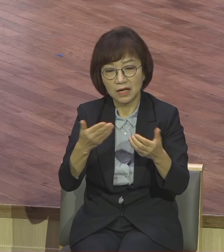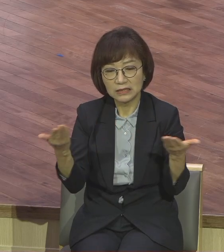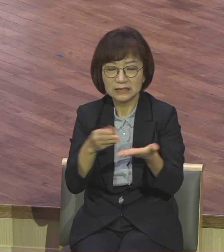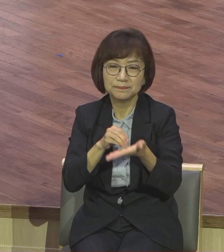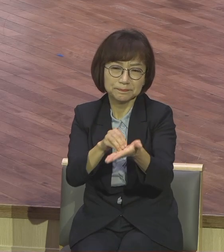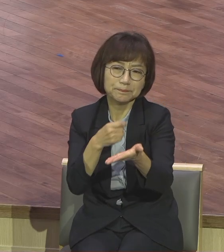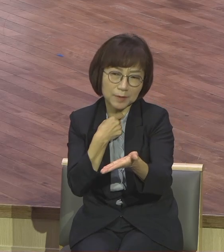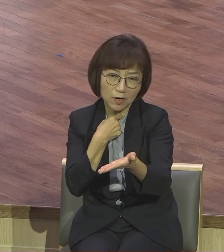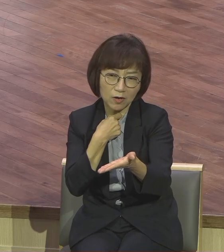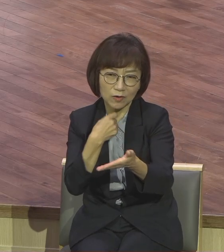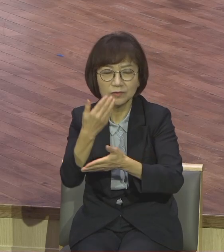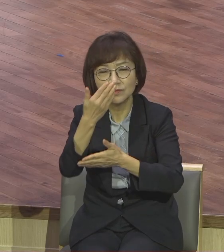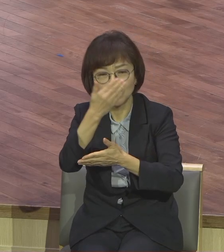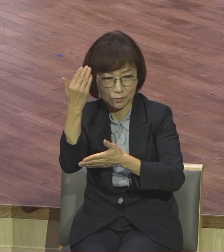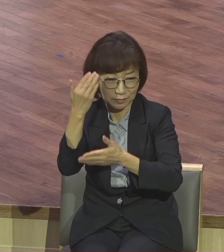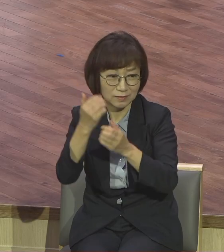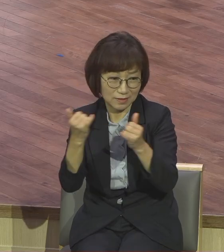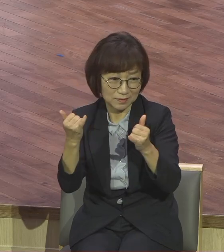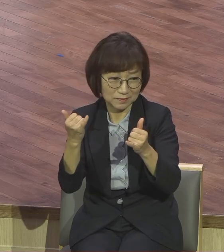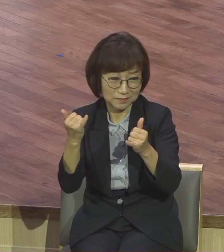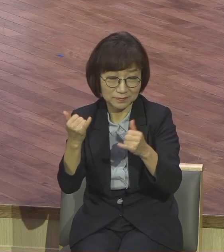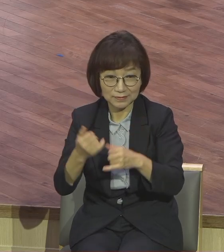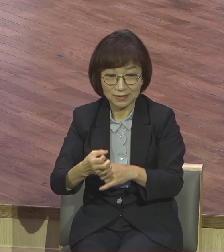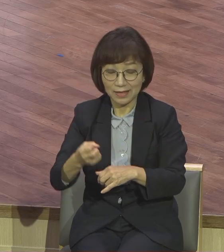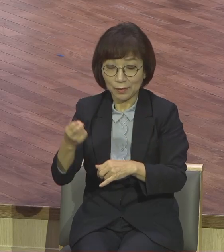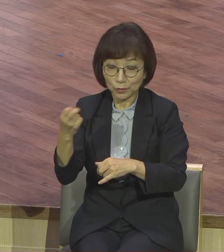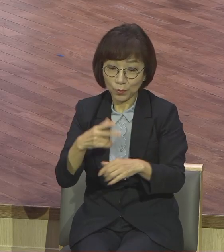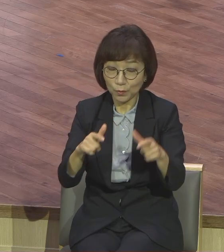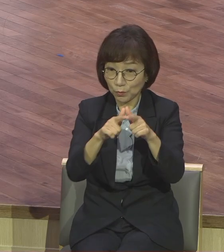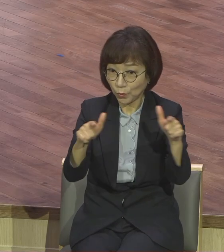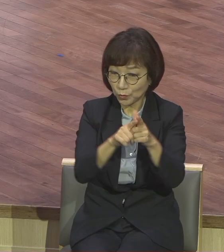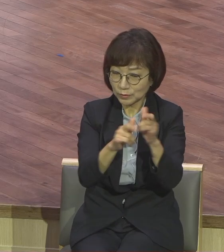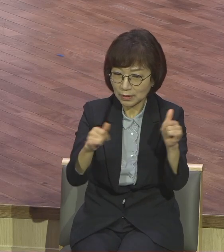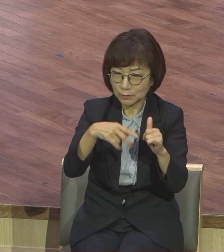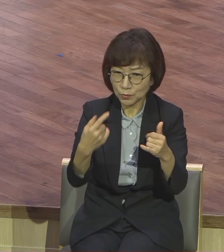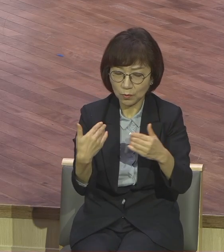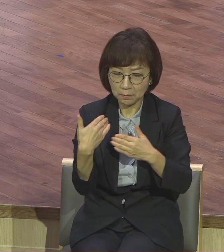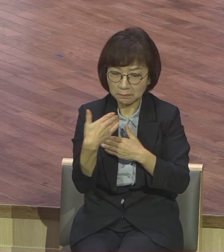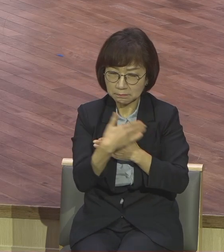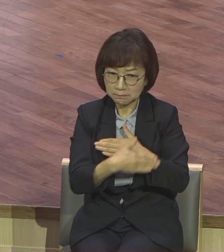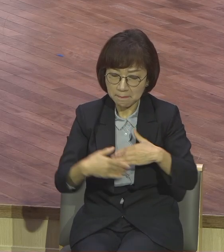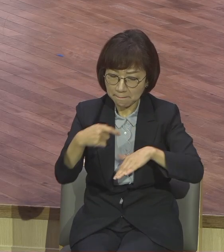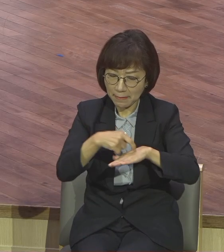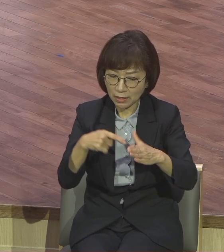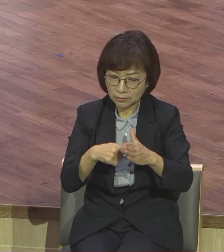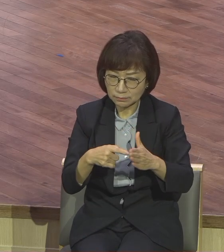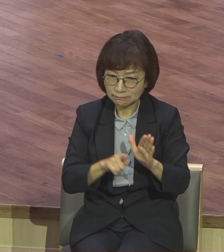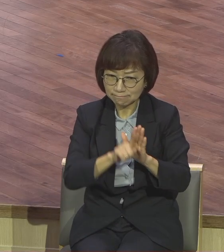일반 사람들도 마음의 온도가 너무 춥다, 차갑다.